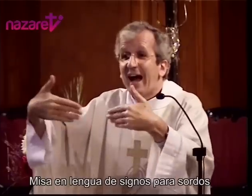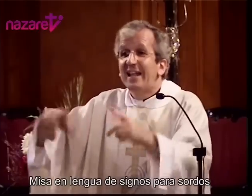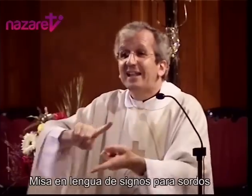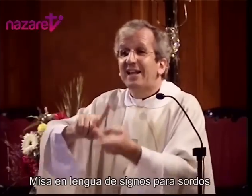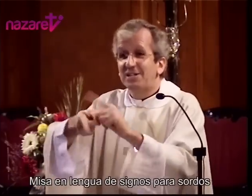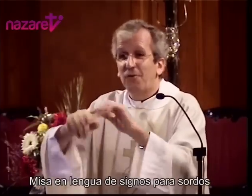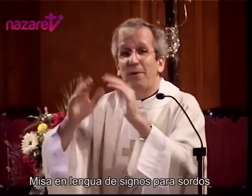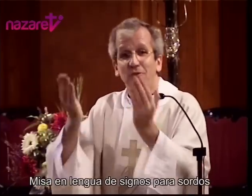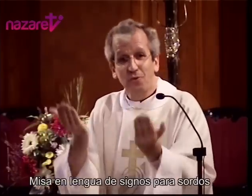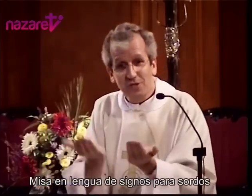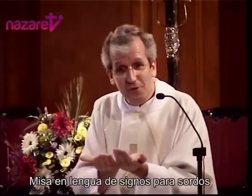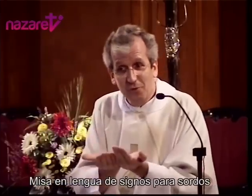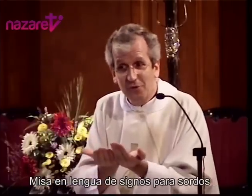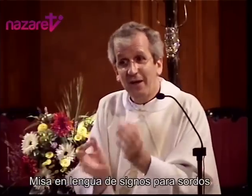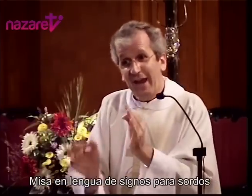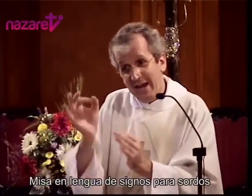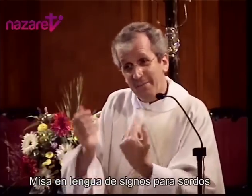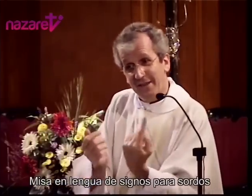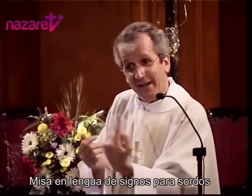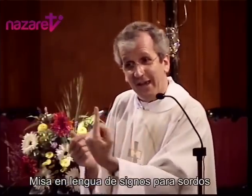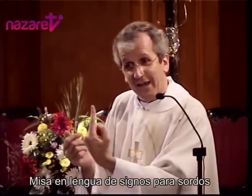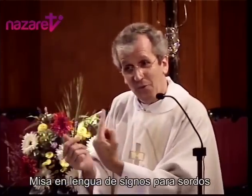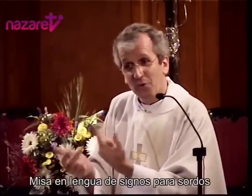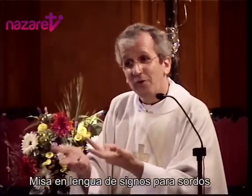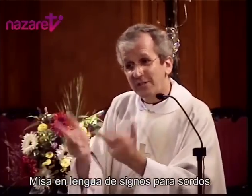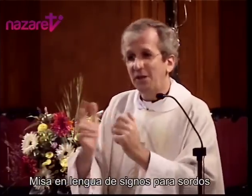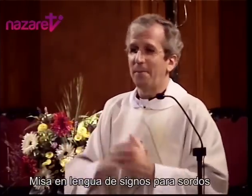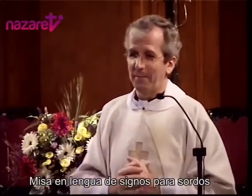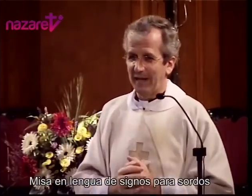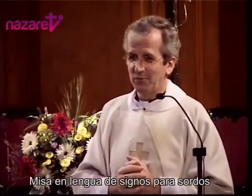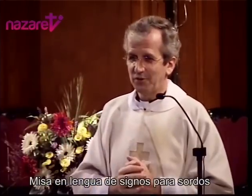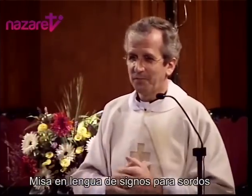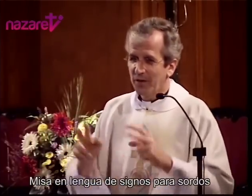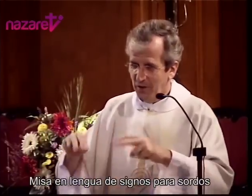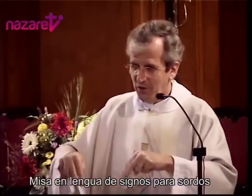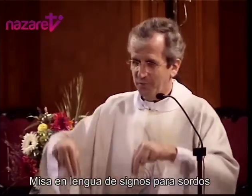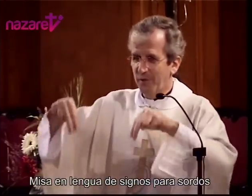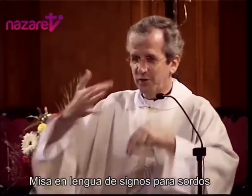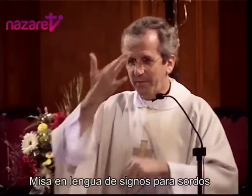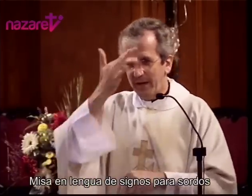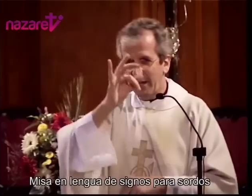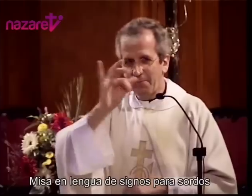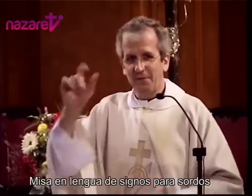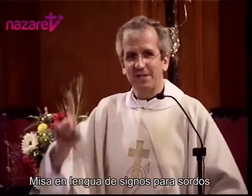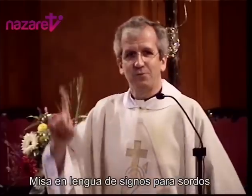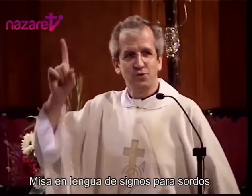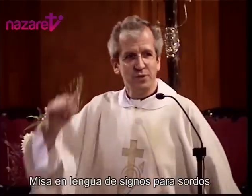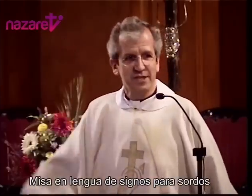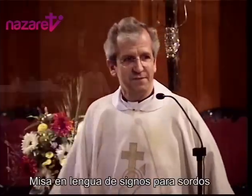transformando nuestro mundo en la medida en que cada uno se lo permitamos. Nos ponemos de pie y profesamos nuestra fe.